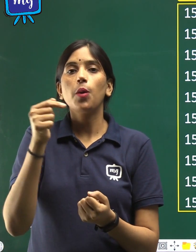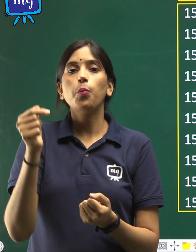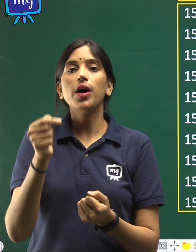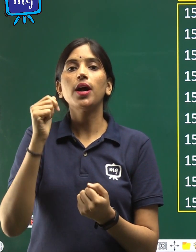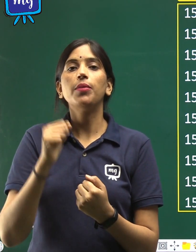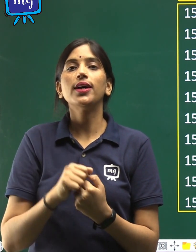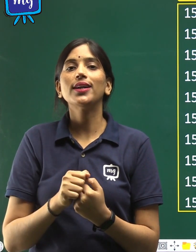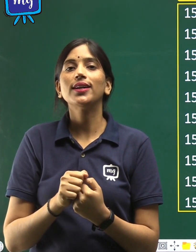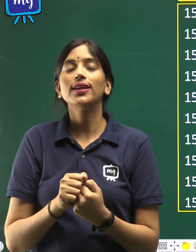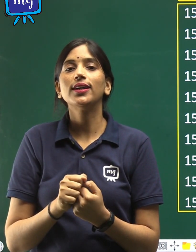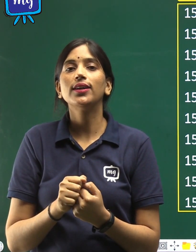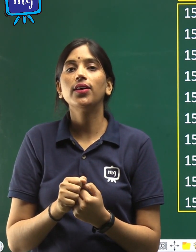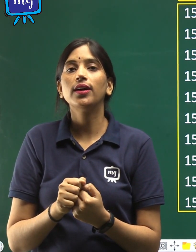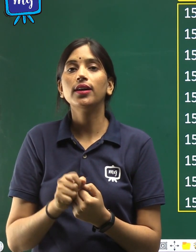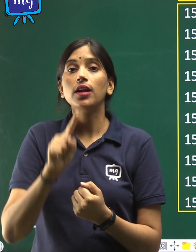बराबर